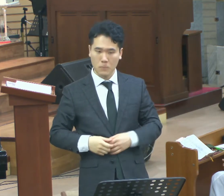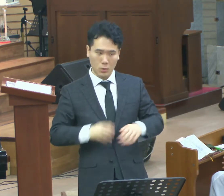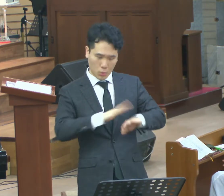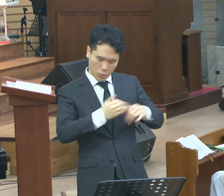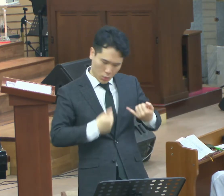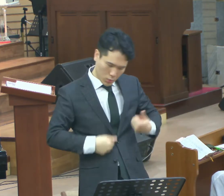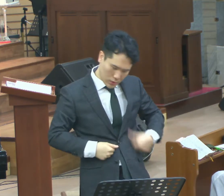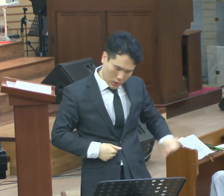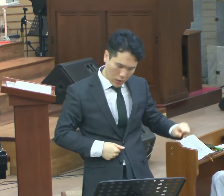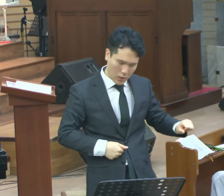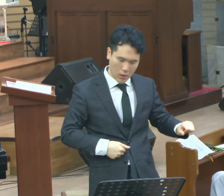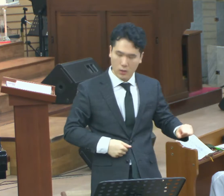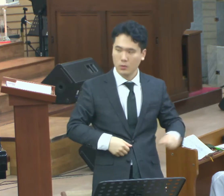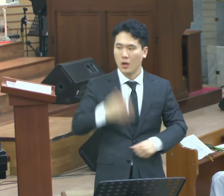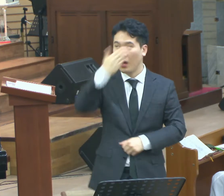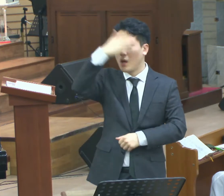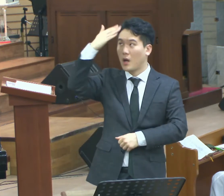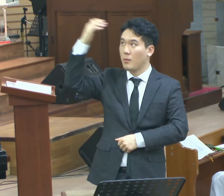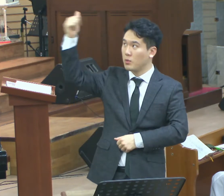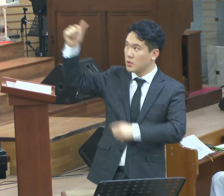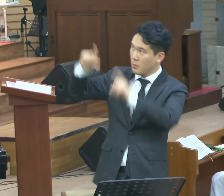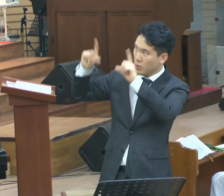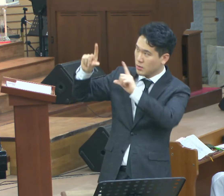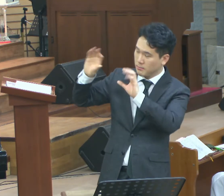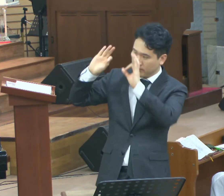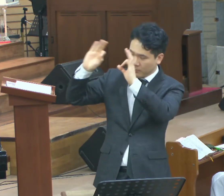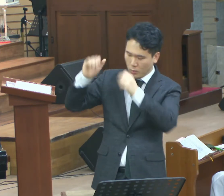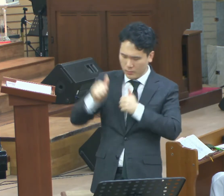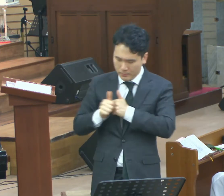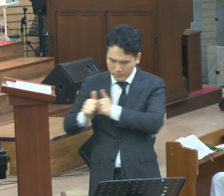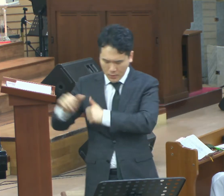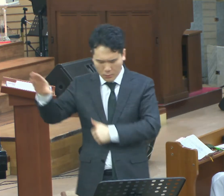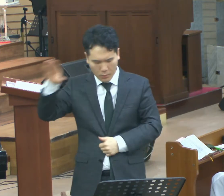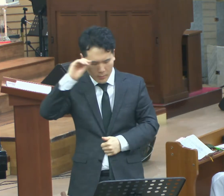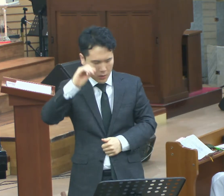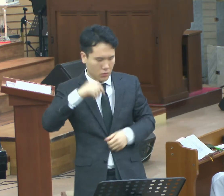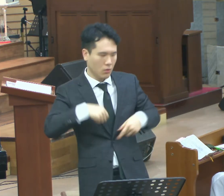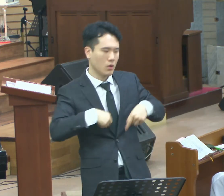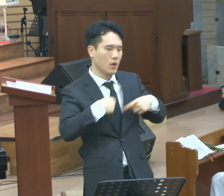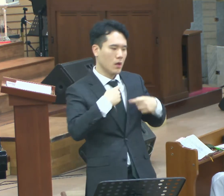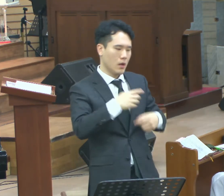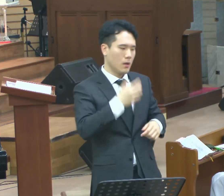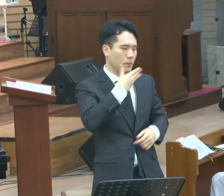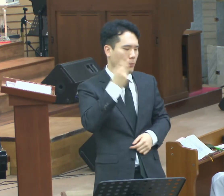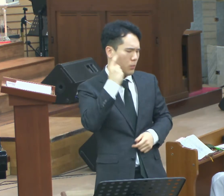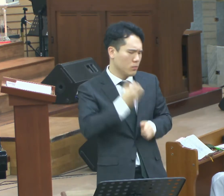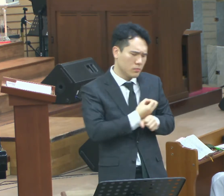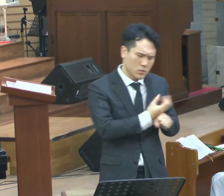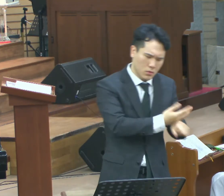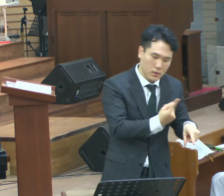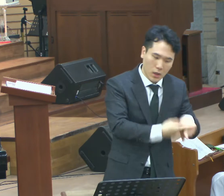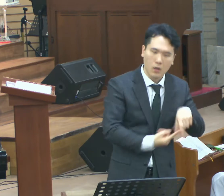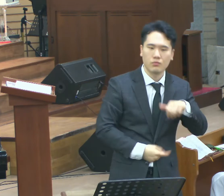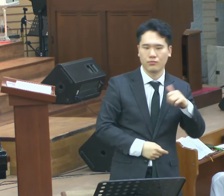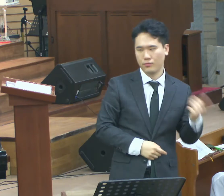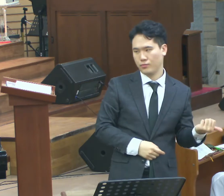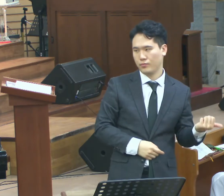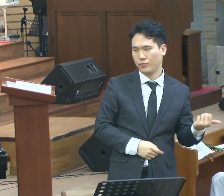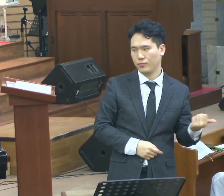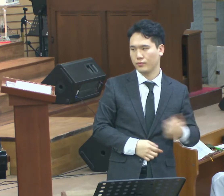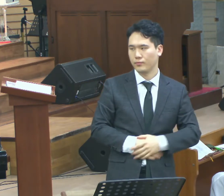대를 이어서 열심을 했고, 놀라운 사실은 증손자인 원한강이라는 분도 한국 선교를 위해 헌신을